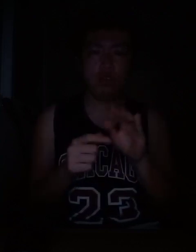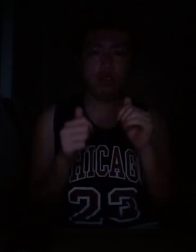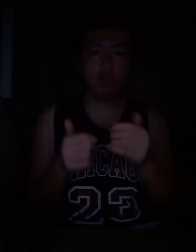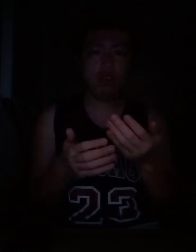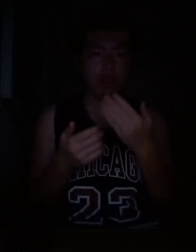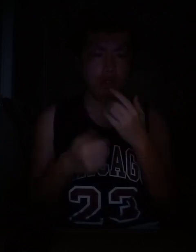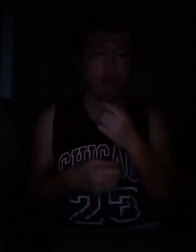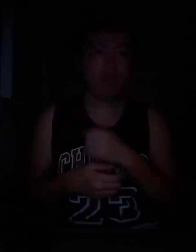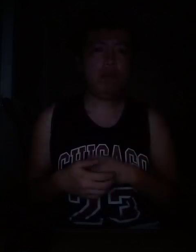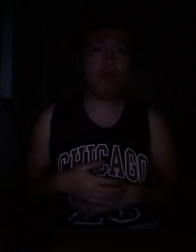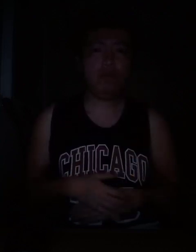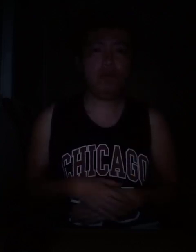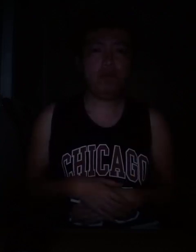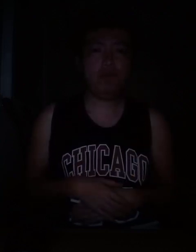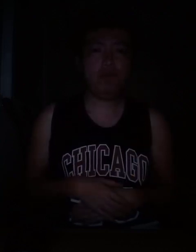받았습니다.